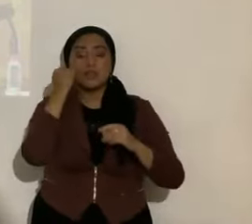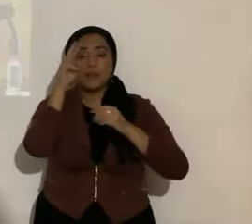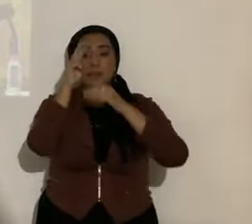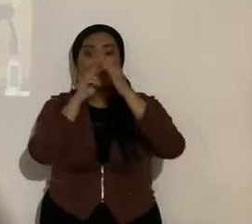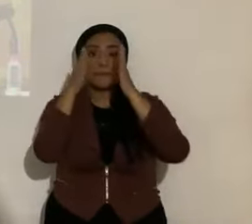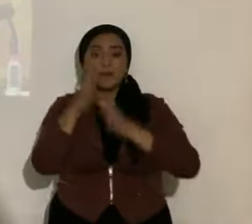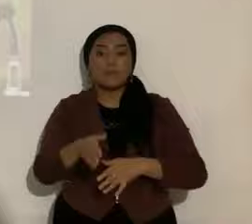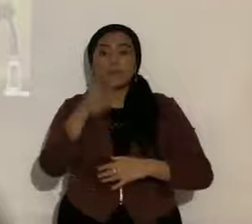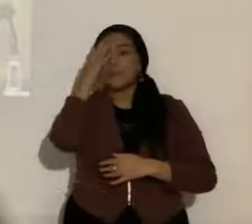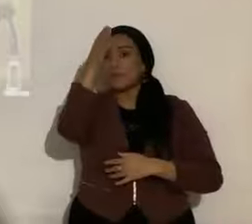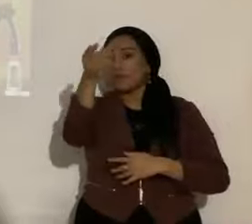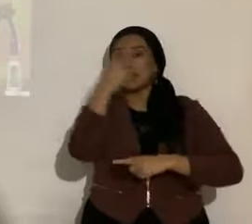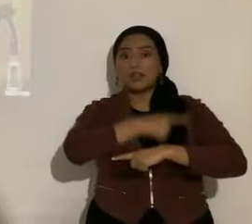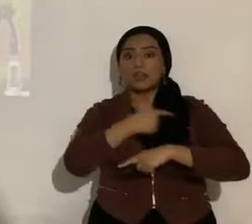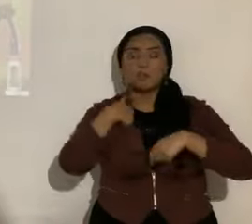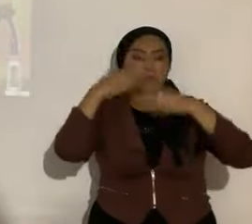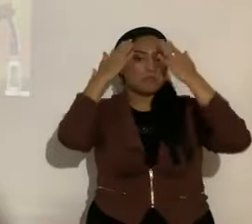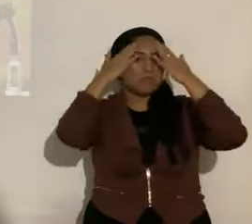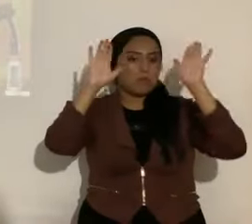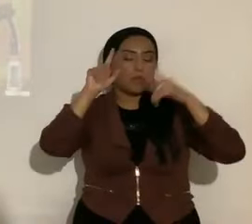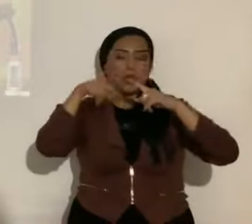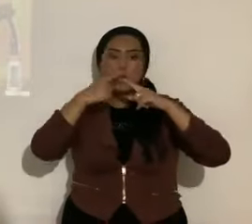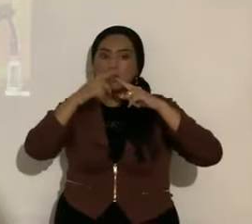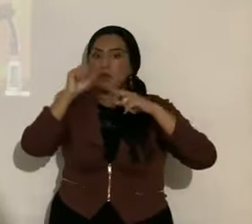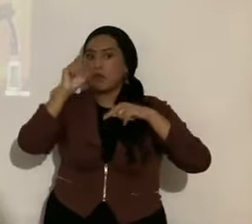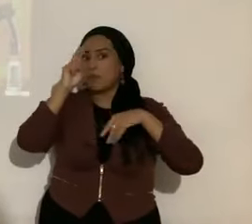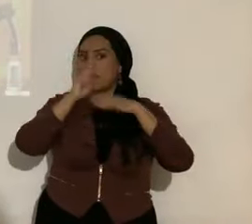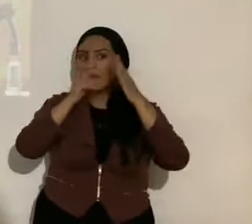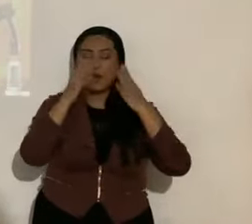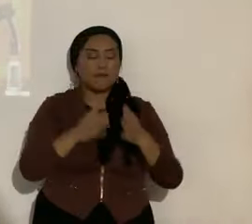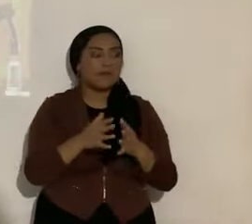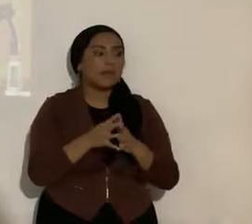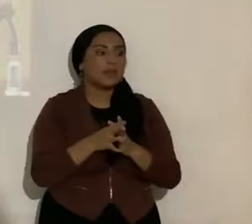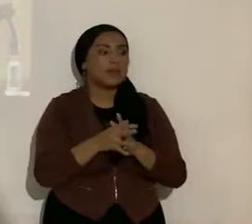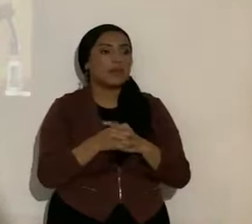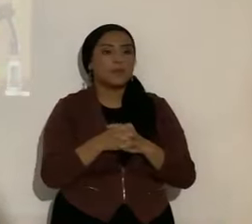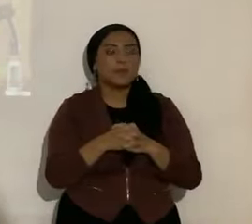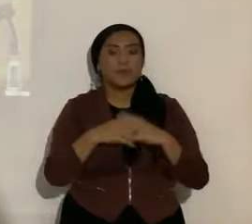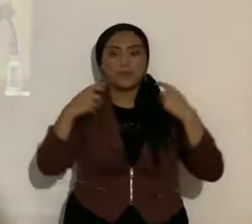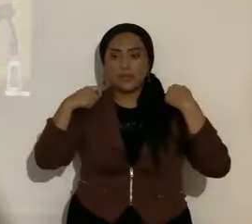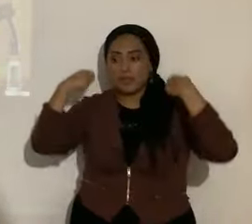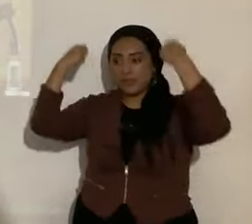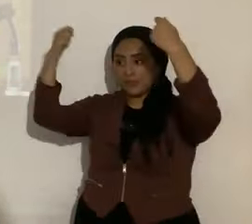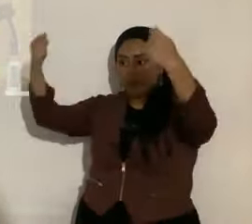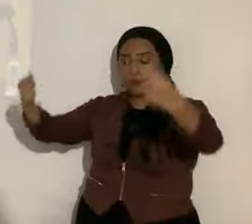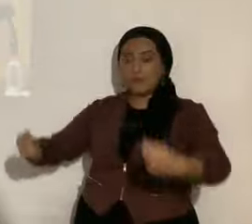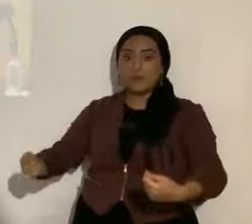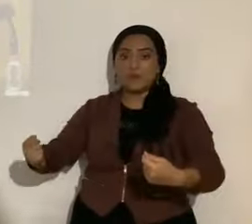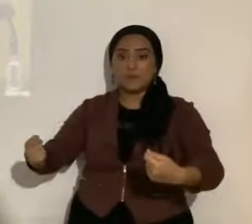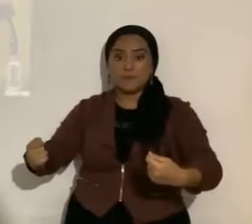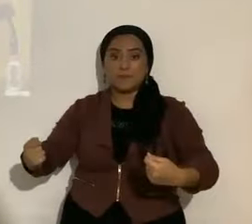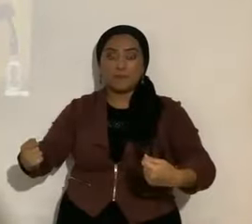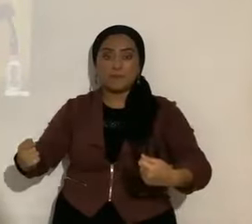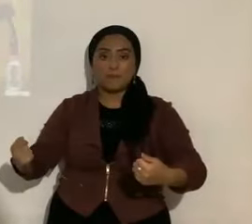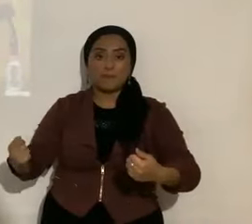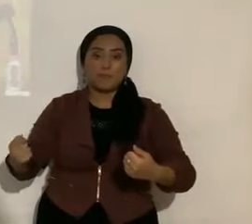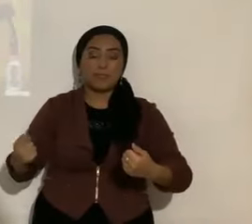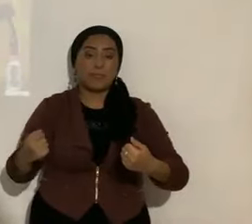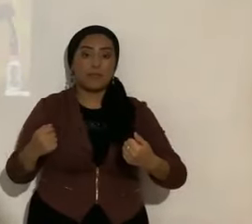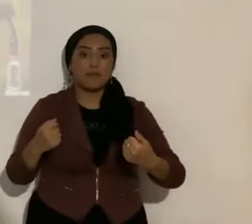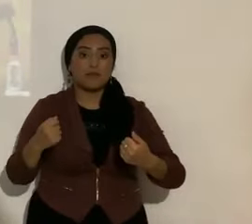profeta algún día, un profeta, un ungido de Yahweh, te pone su talit